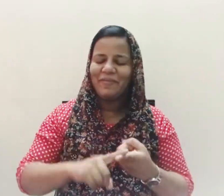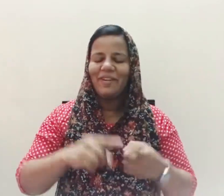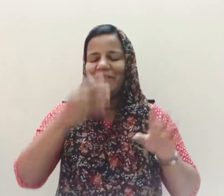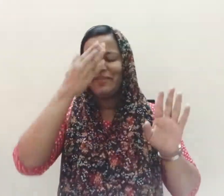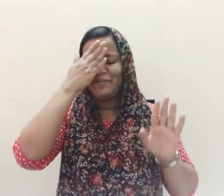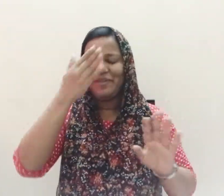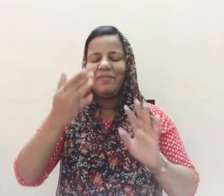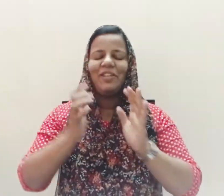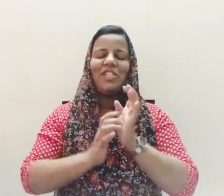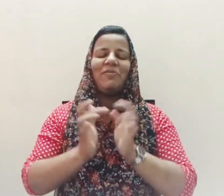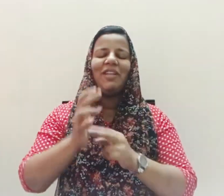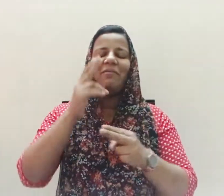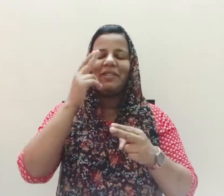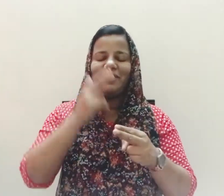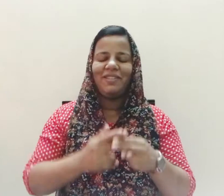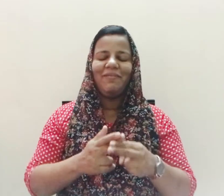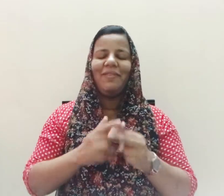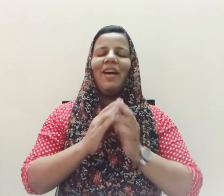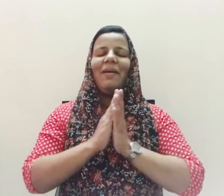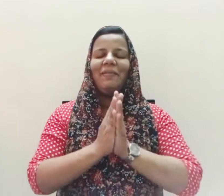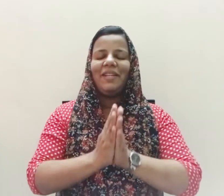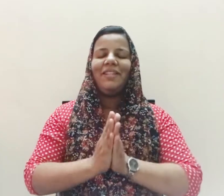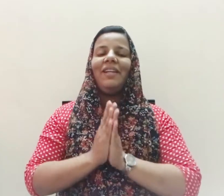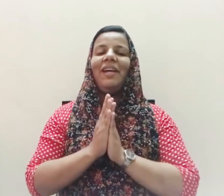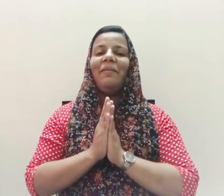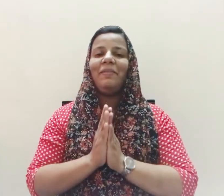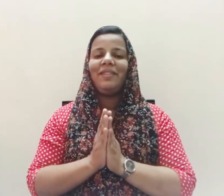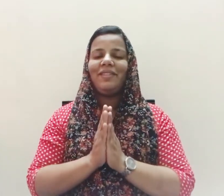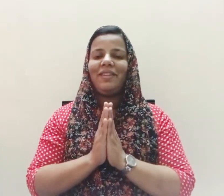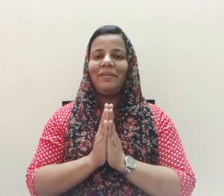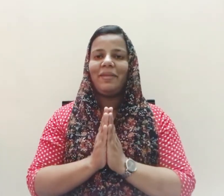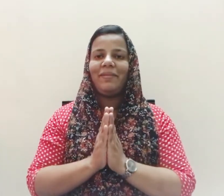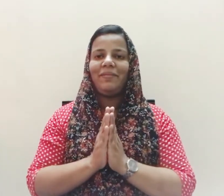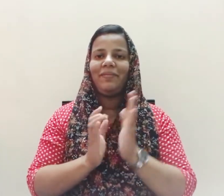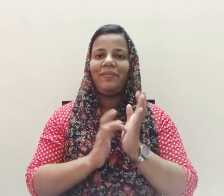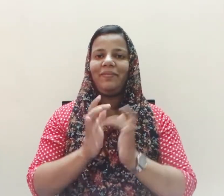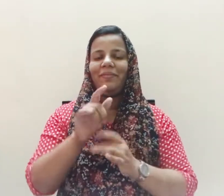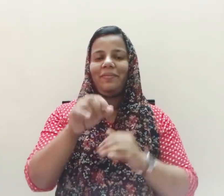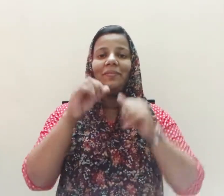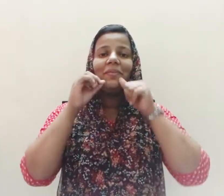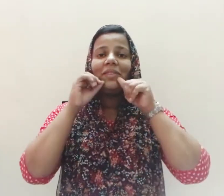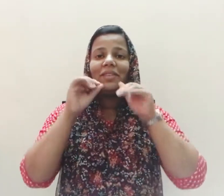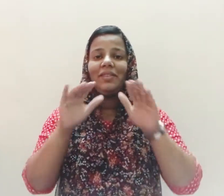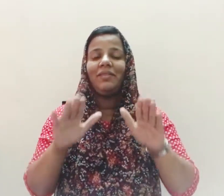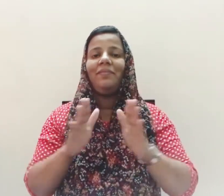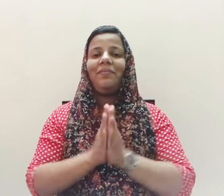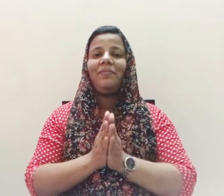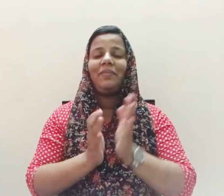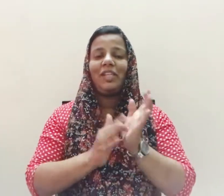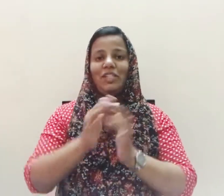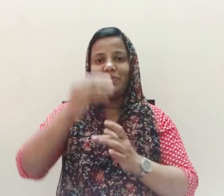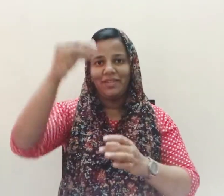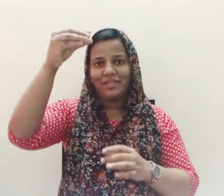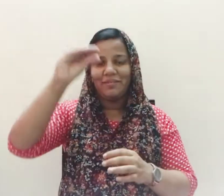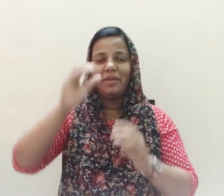സ്തോത്രം. യേശുവിൻ നാമത്തിൽ തന്നെ ആമേൻ, ആമേൻ, ആമേൻ. കർത്താവ് നിങ്ങളെ അനുഗ്രഹിക്കട്ടെ. കർത്താവിൻ്റെ കൃപയും